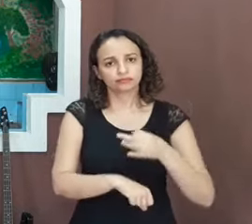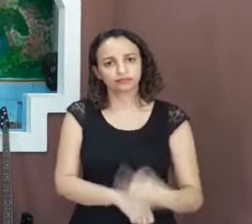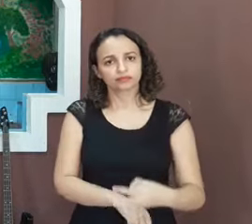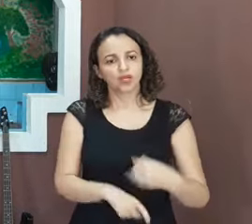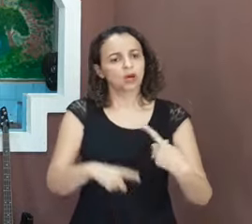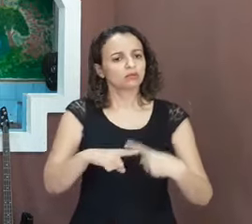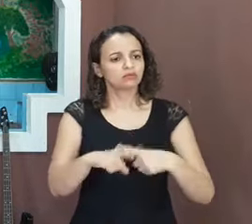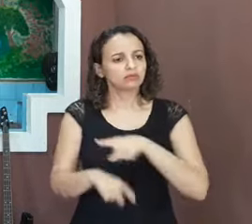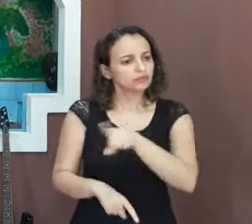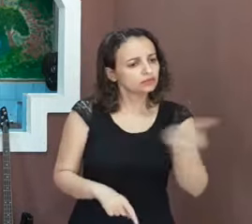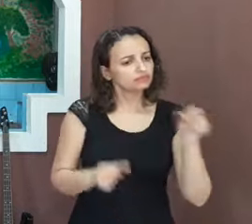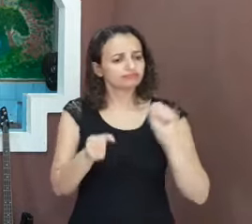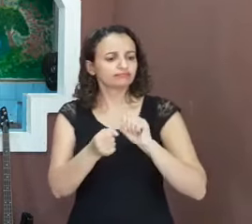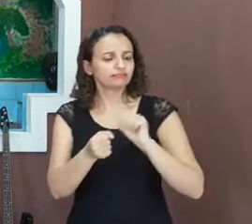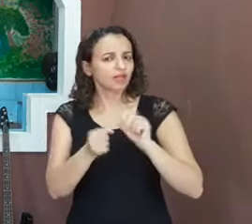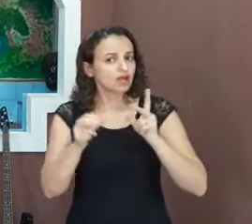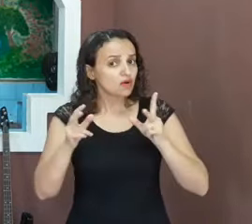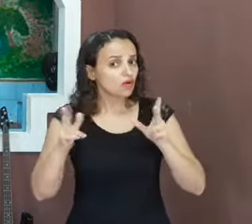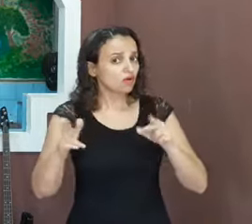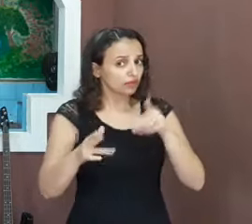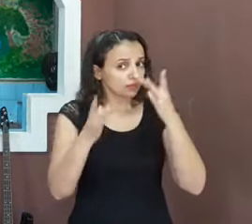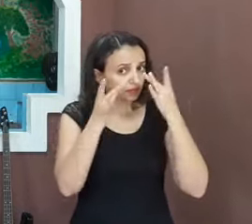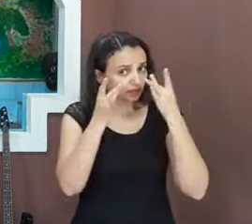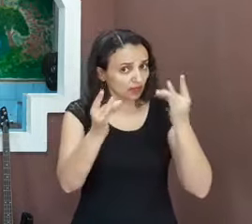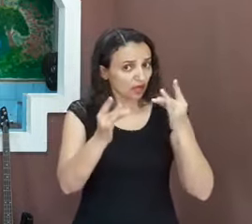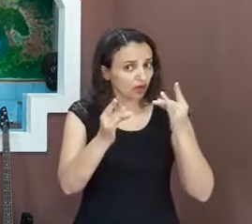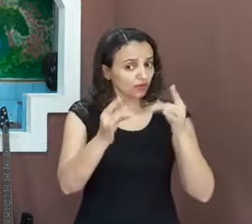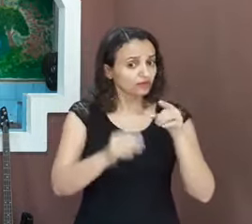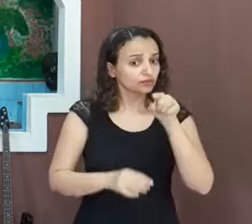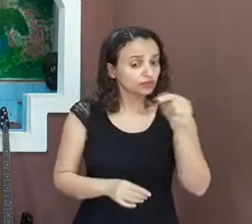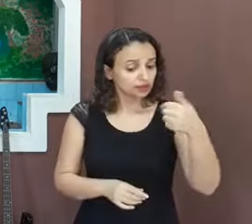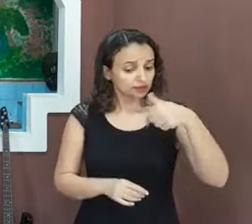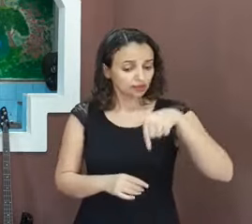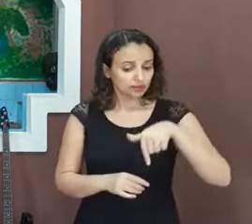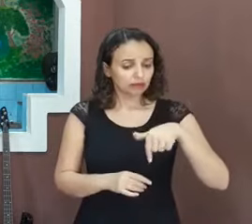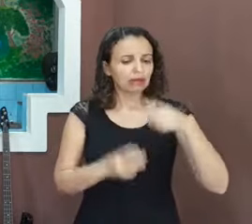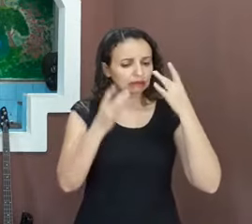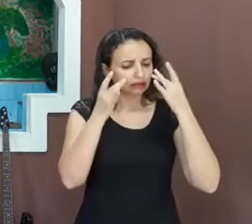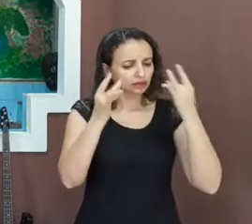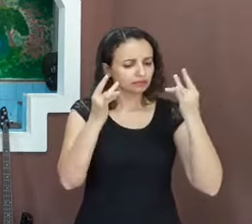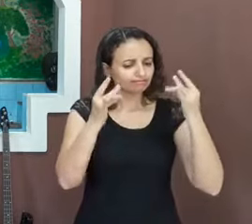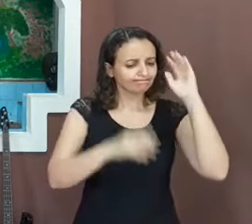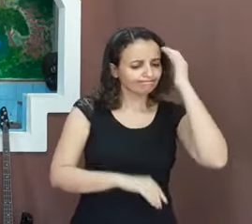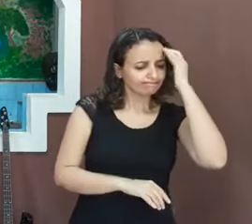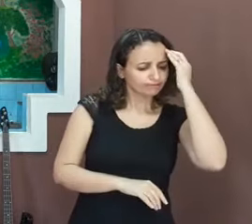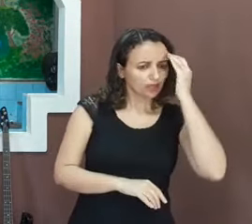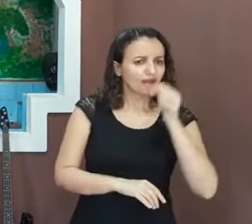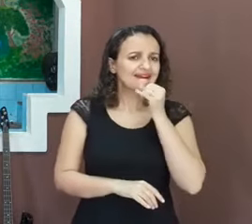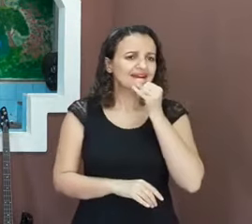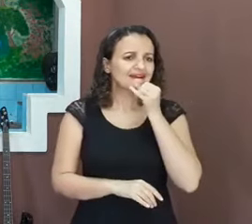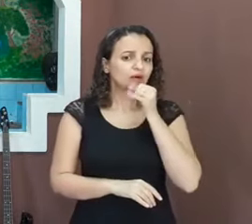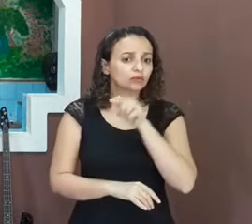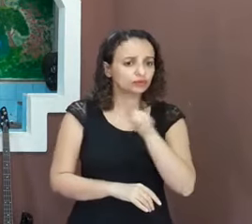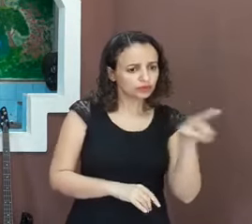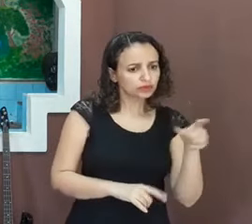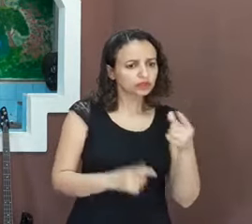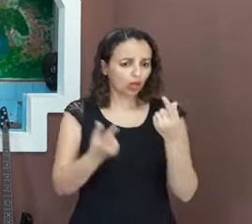faz isso? Se você está aqui, você está me ouvindo, eu quero ver se perguntar se você tem essa condição, se você tem o seu sustento,